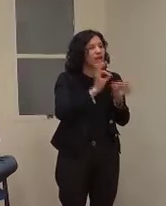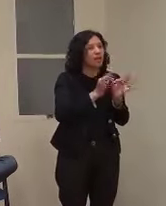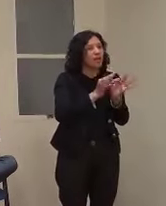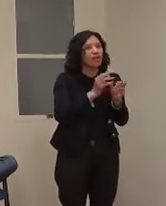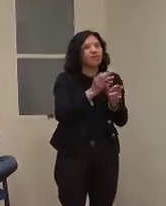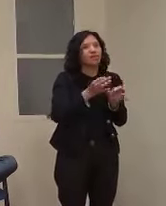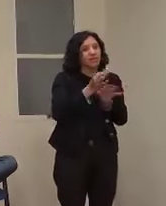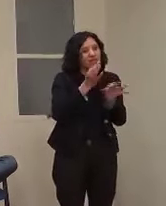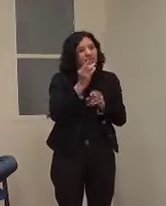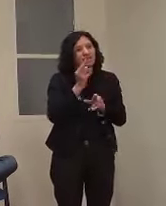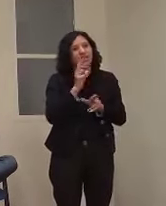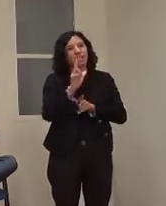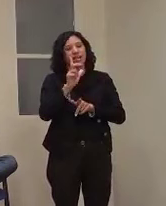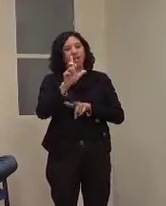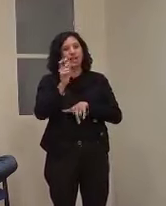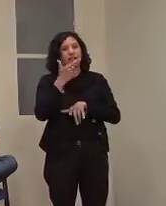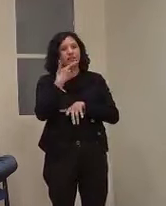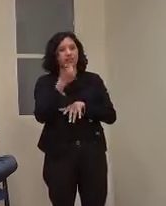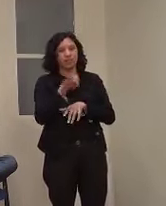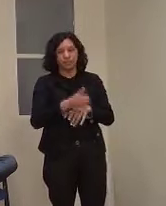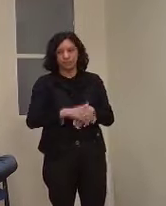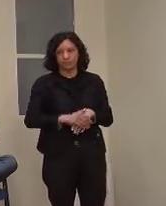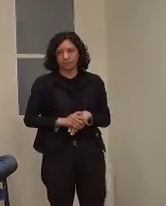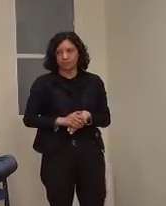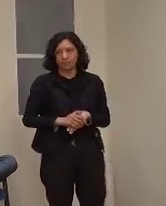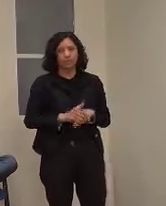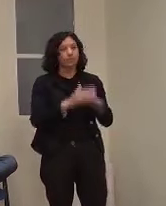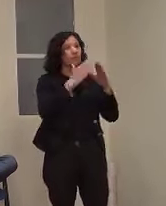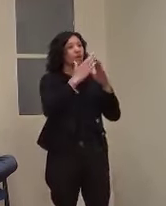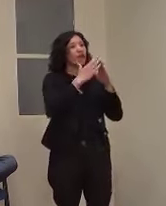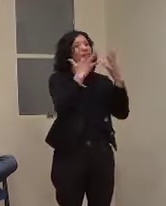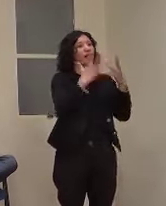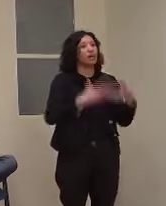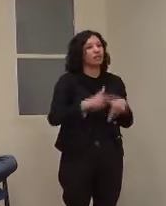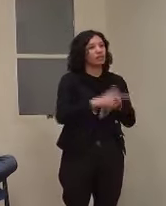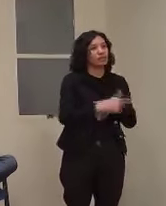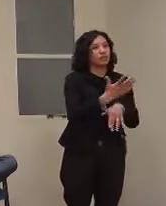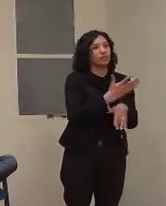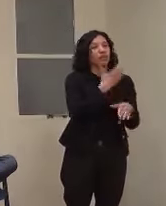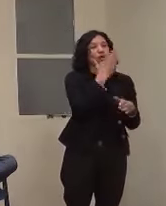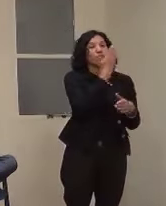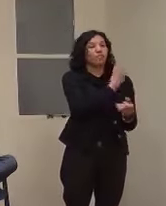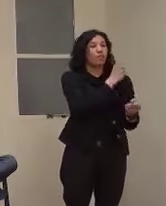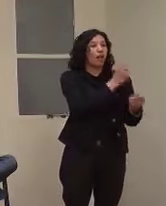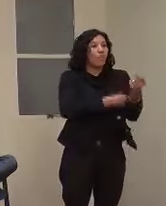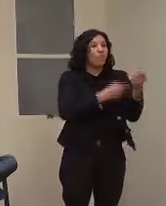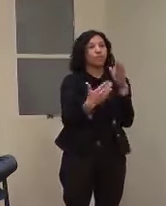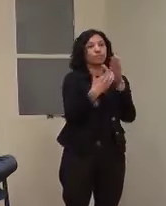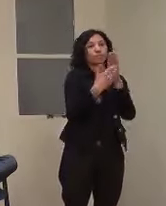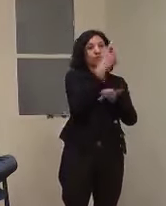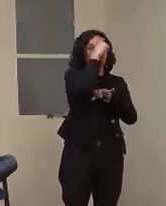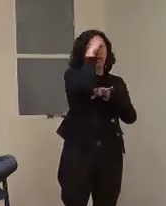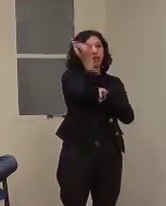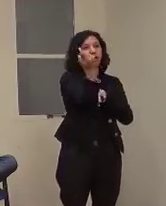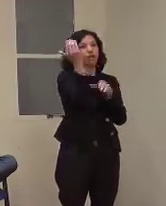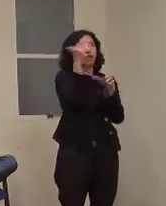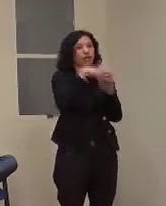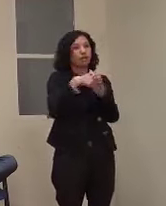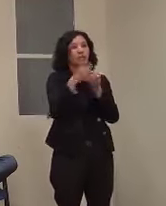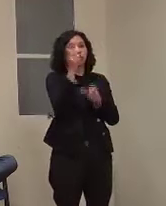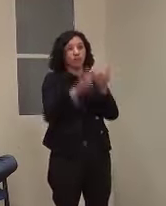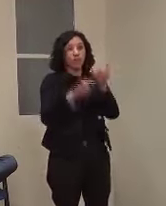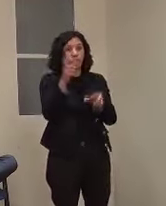enseñanza de lengua de señas en la casa rosada como usted el poder ejecutivo nacional dentro del plantel de las